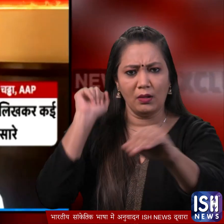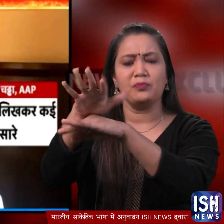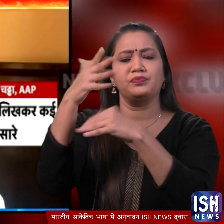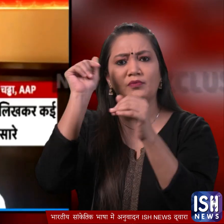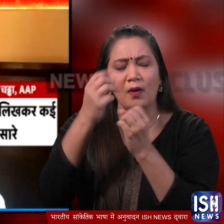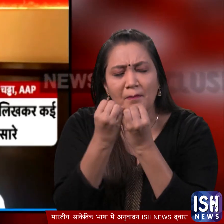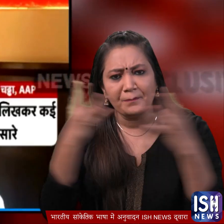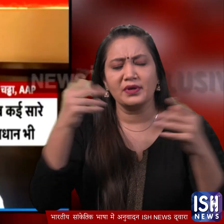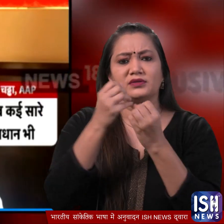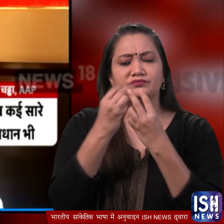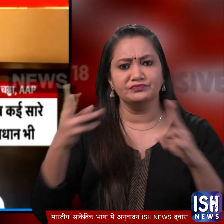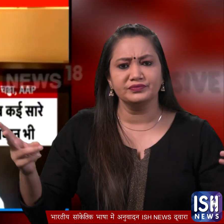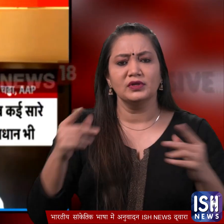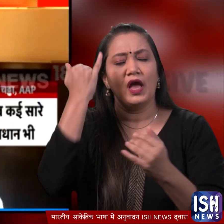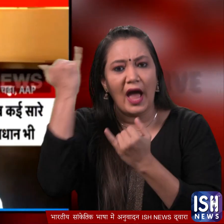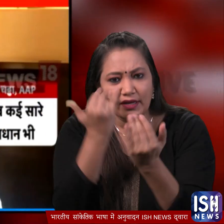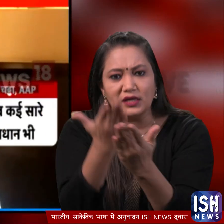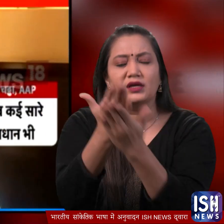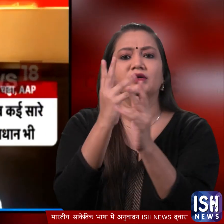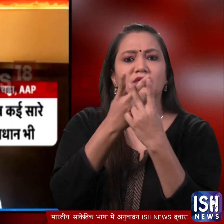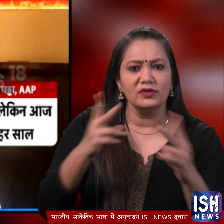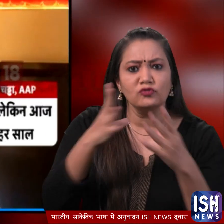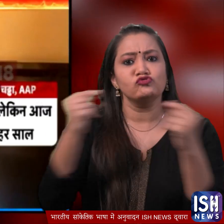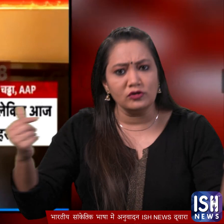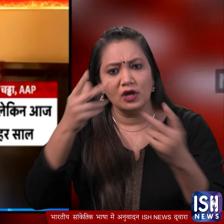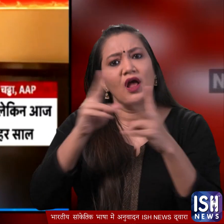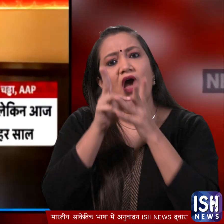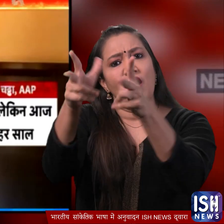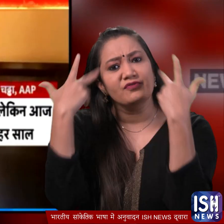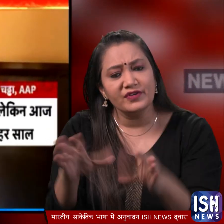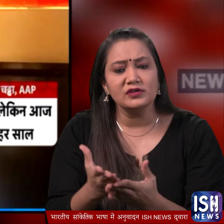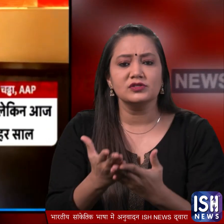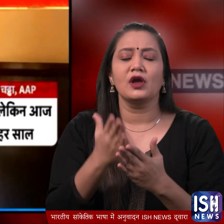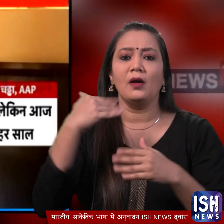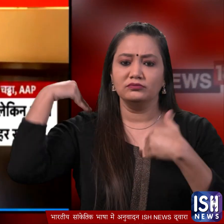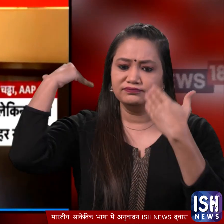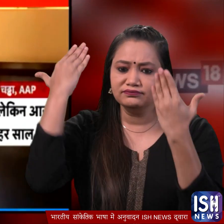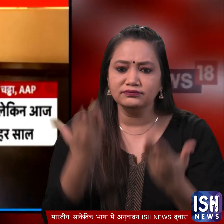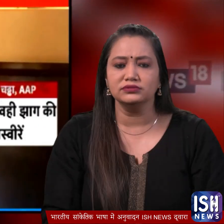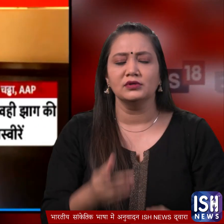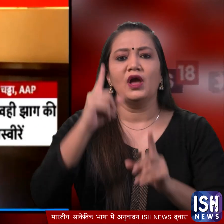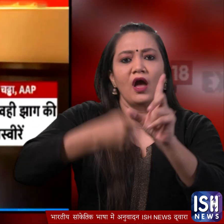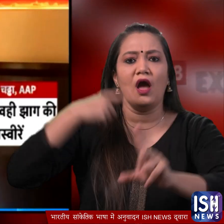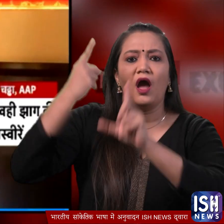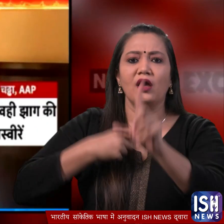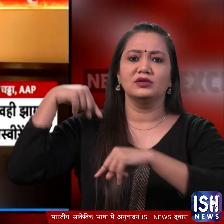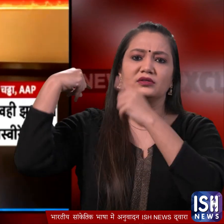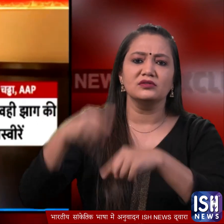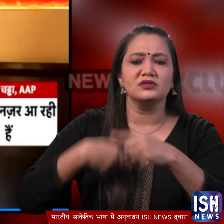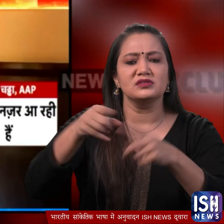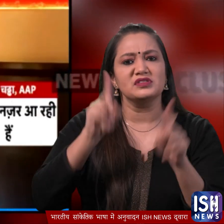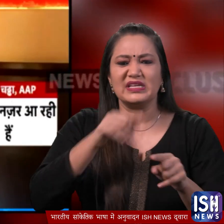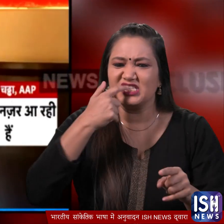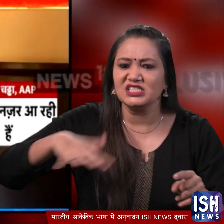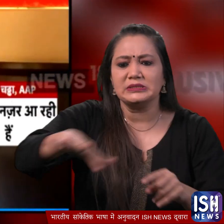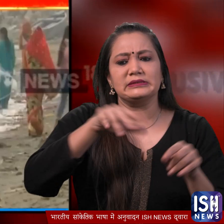कई सारी सुझाव, कई सारे सॉल्यूशंस भी बताए, लेकिन आज भी हर साल की तरह वही झाग की तस्वीरें